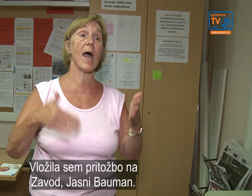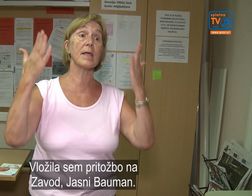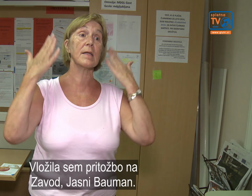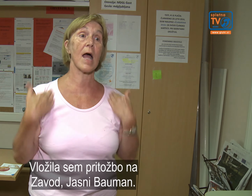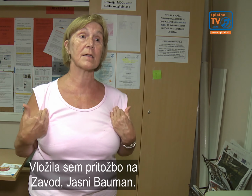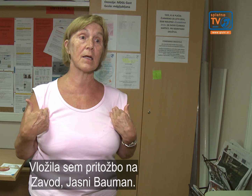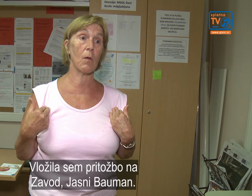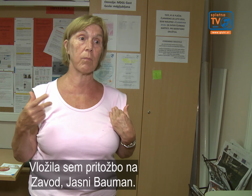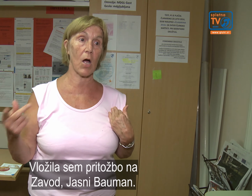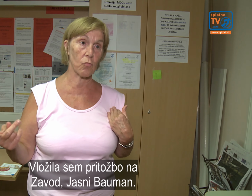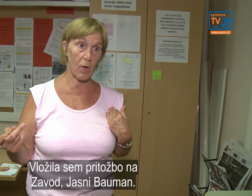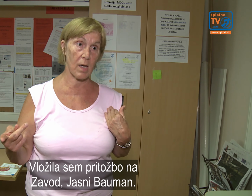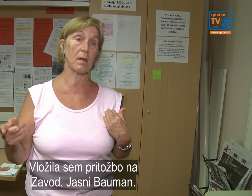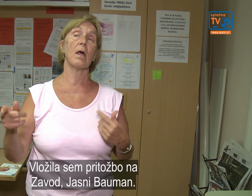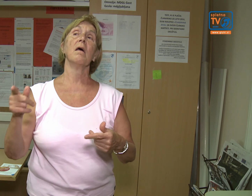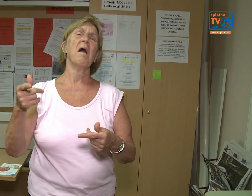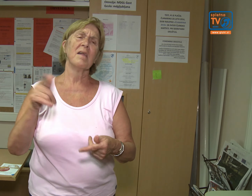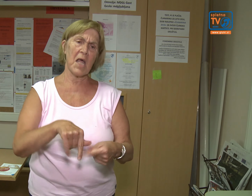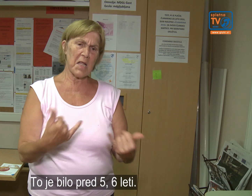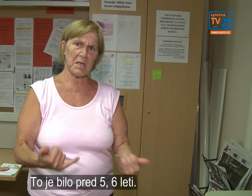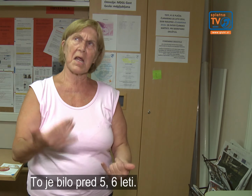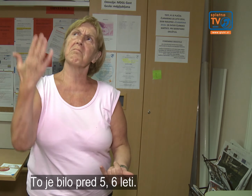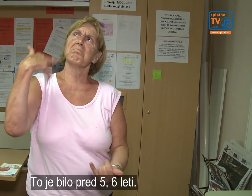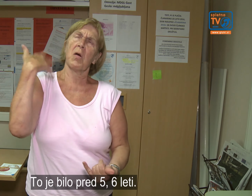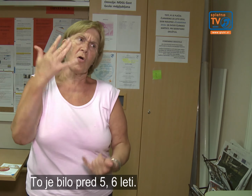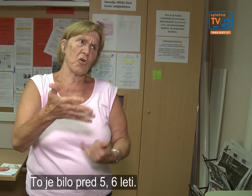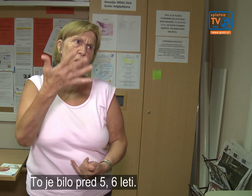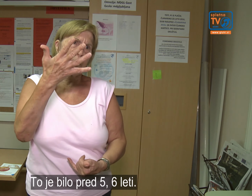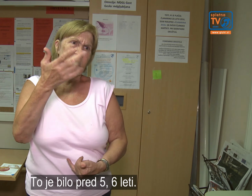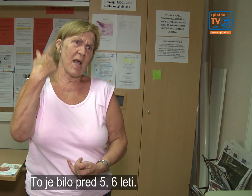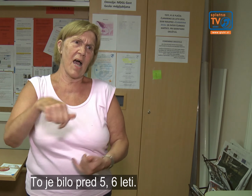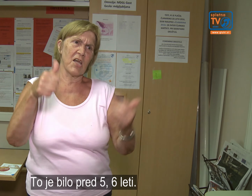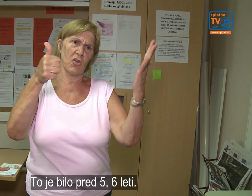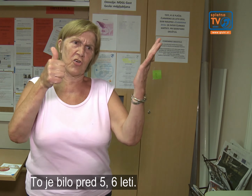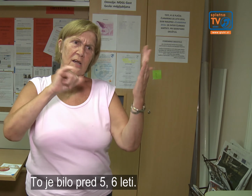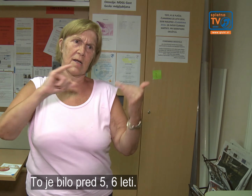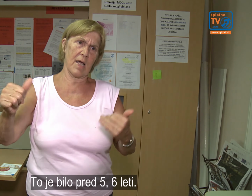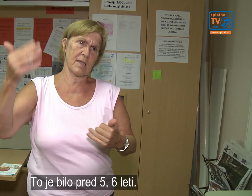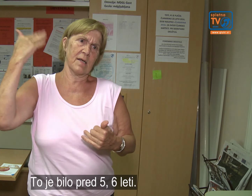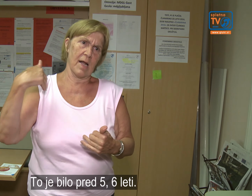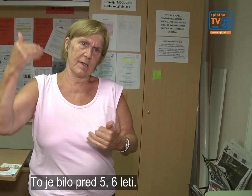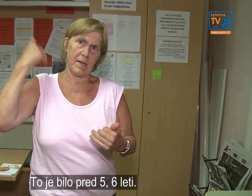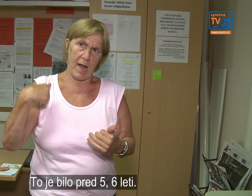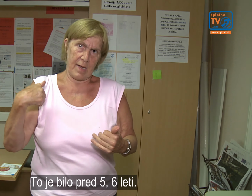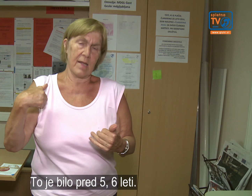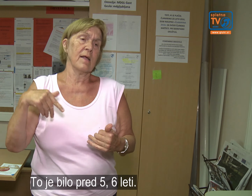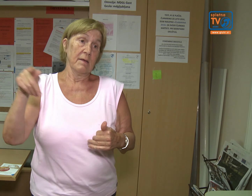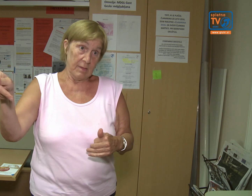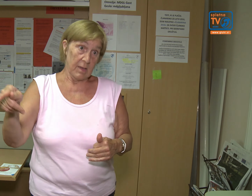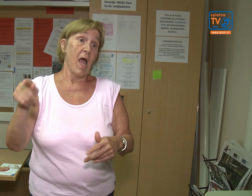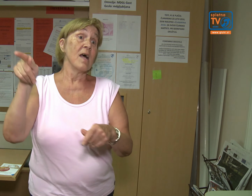bila jasna Bauman, ne je da pohoče 5 ali 6 let